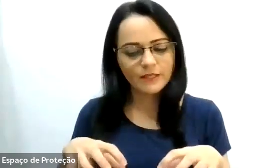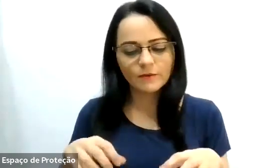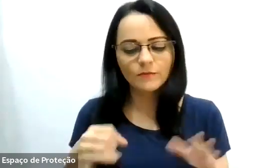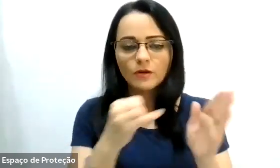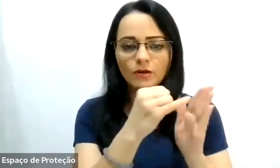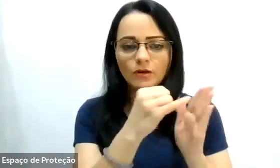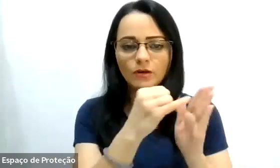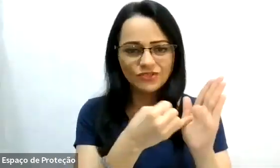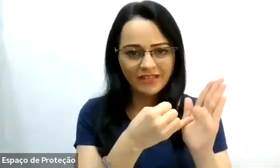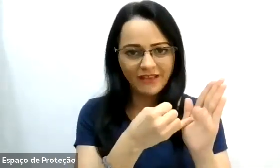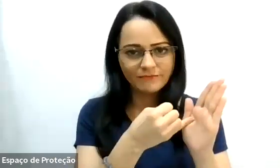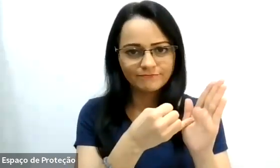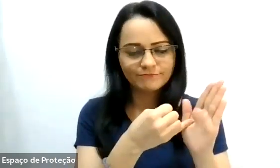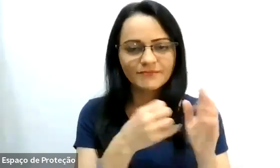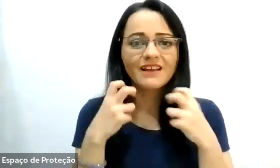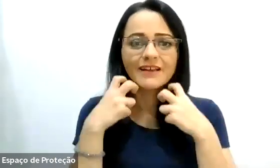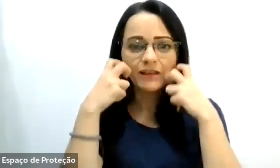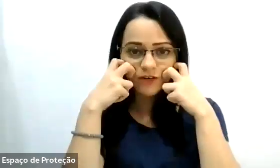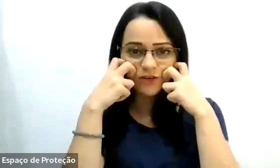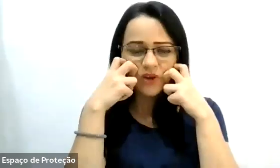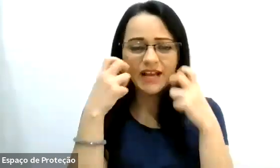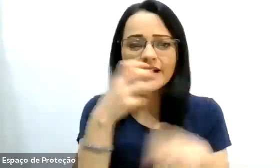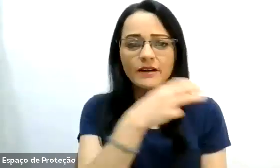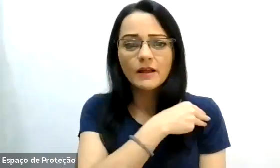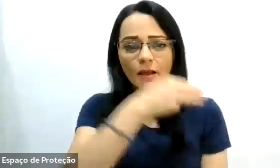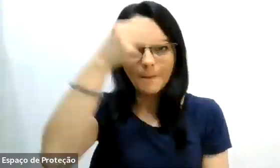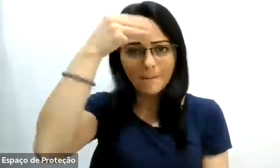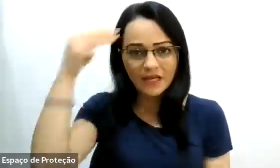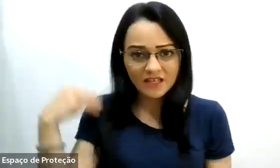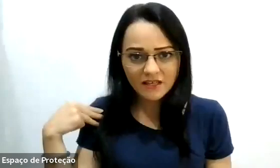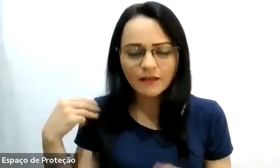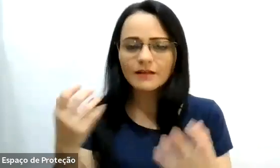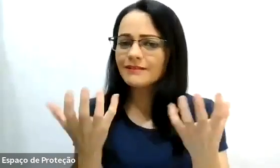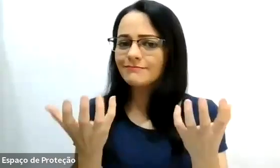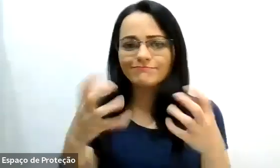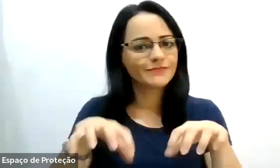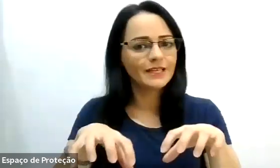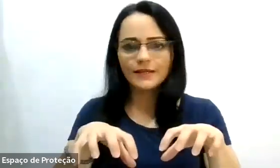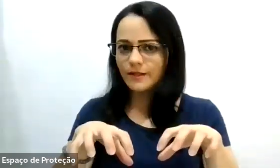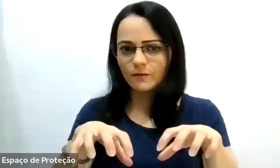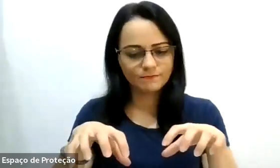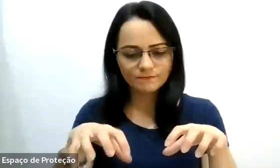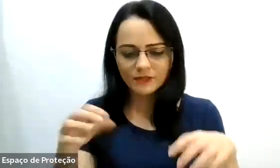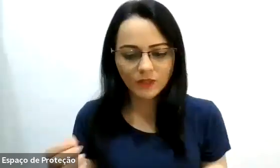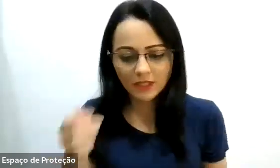Entenderam? Ó, José, envergonhar. Maria, querer não. Não